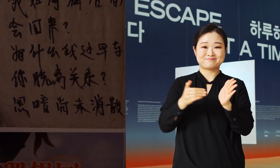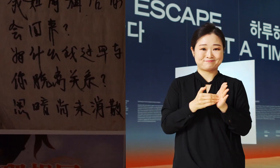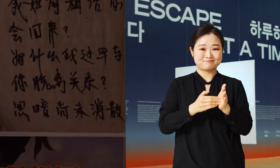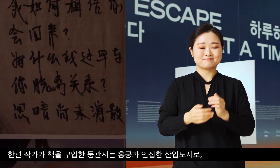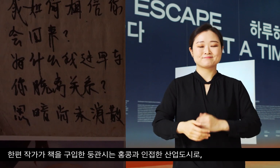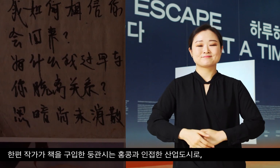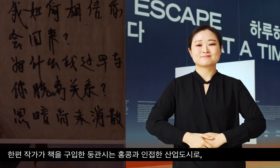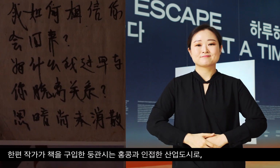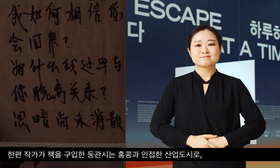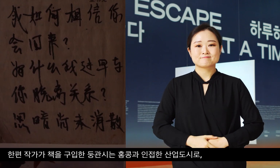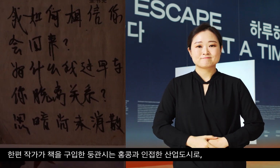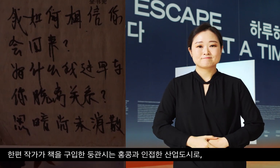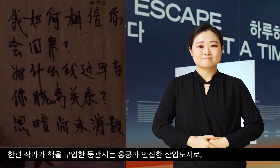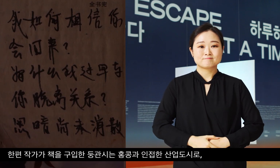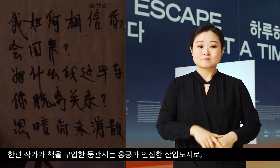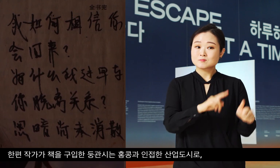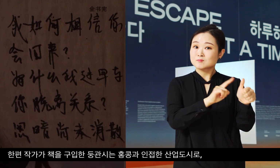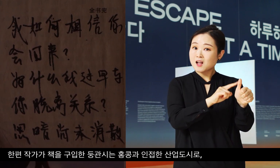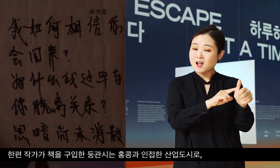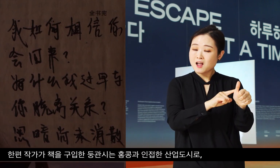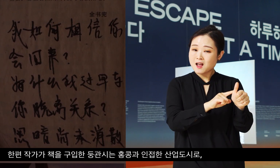한편 작가가 책을 구입한 둥관시는